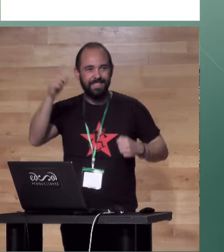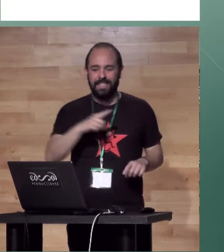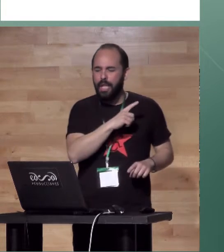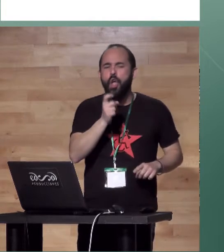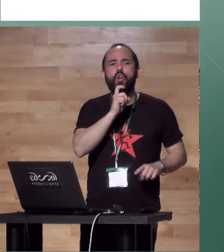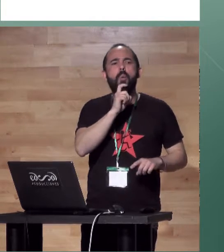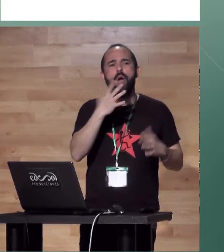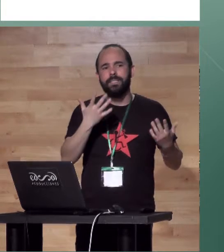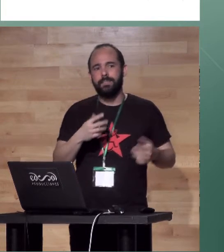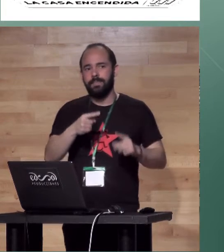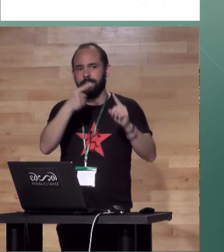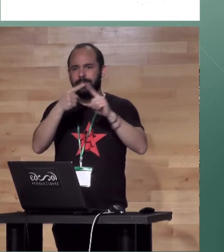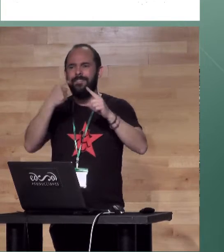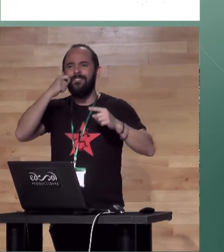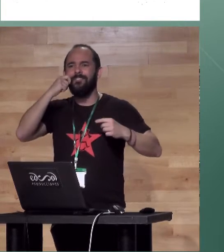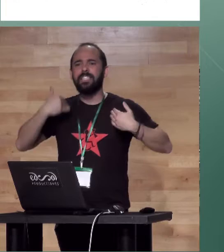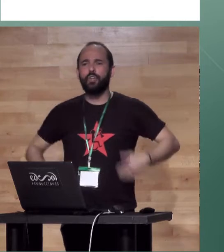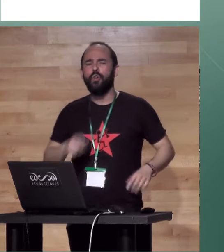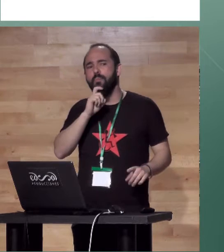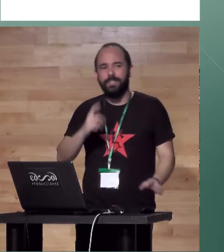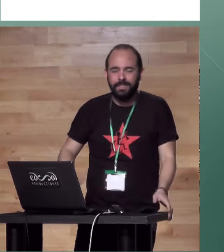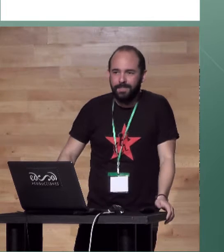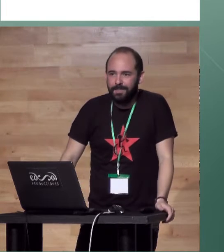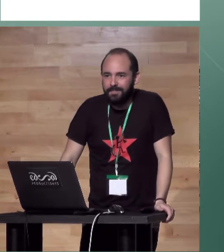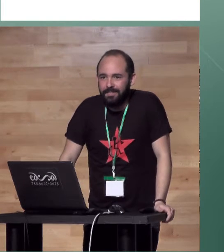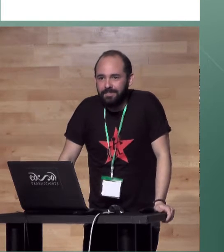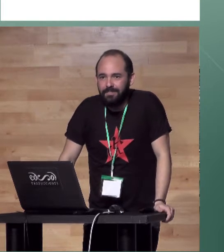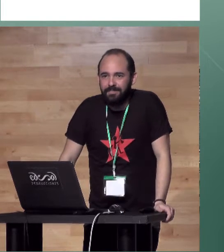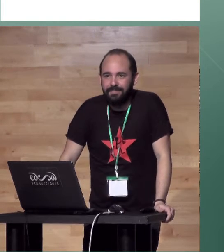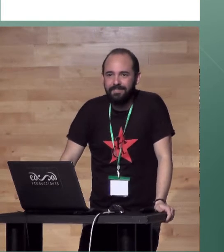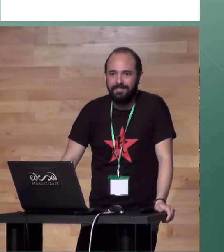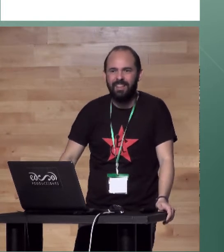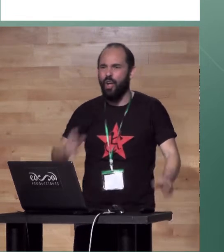Aquí, el superhéroe, Superman. ¿Cómo es? Físicamente, ¿cómo es?